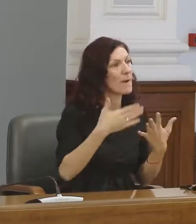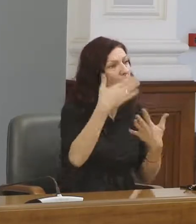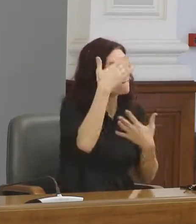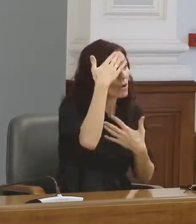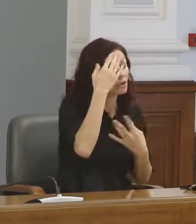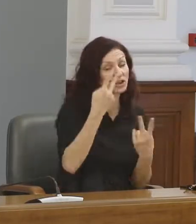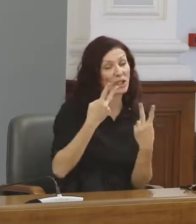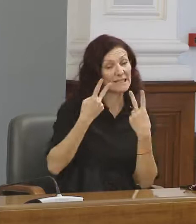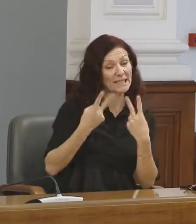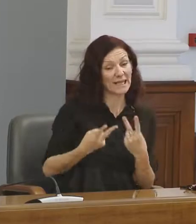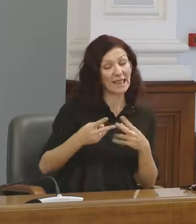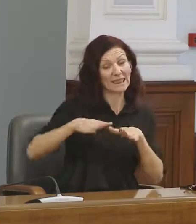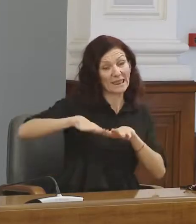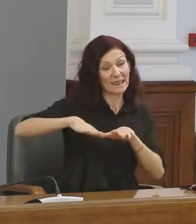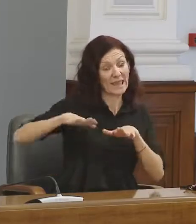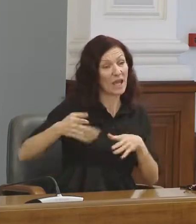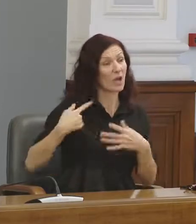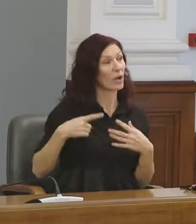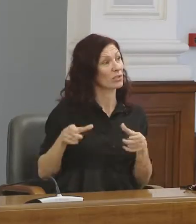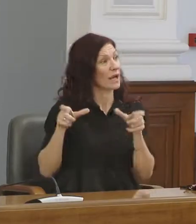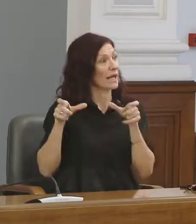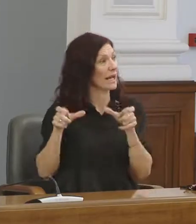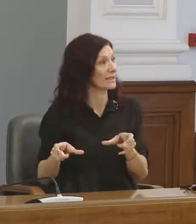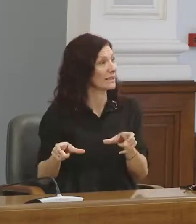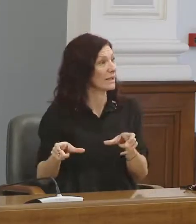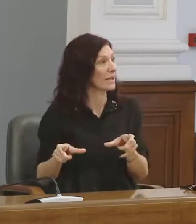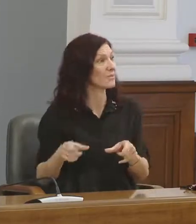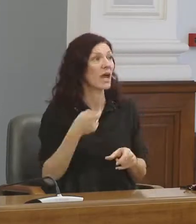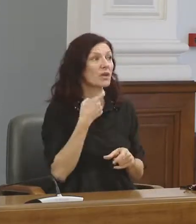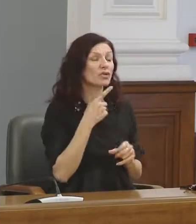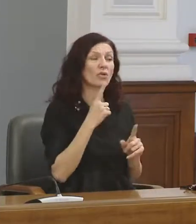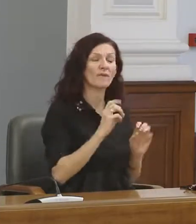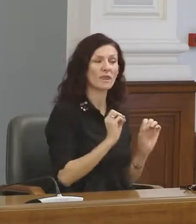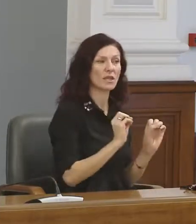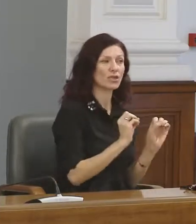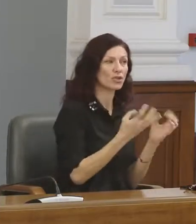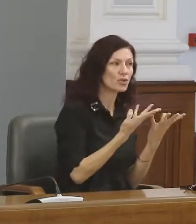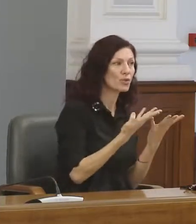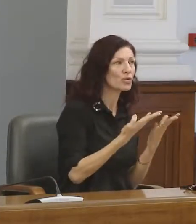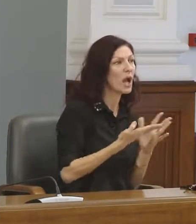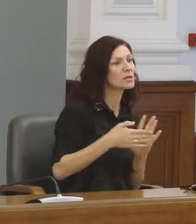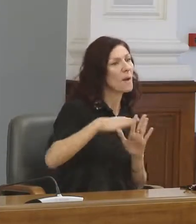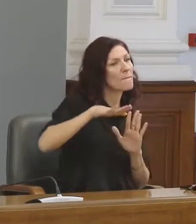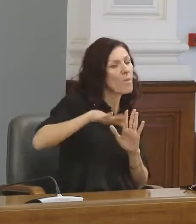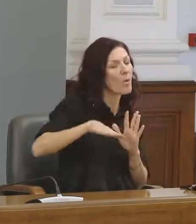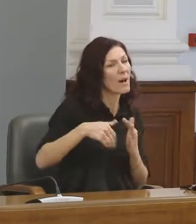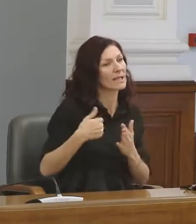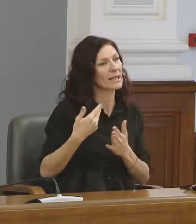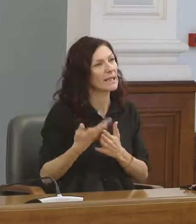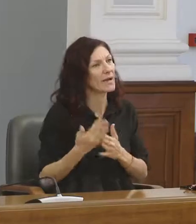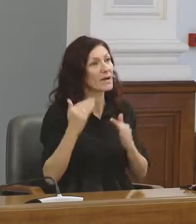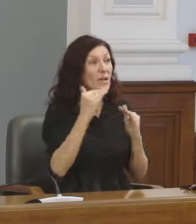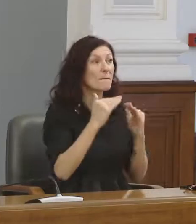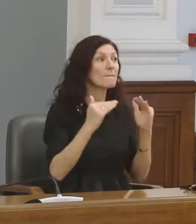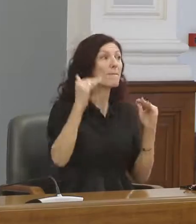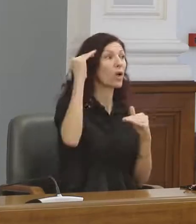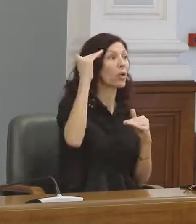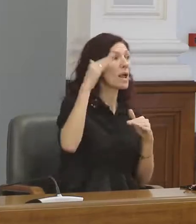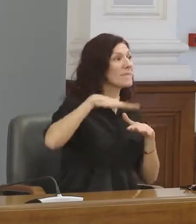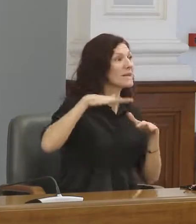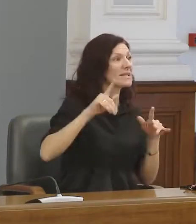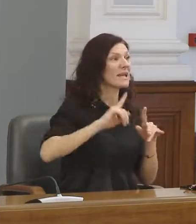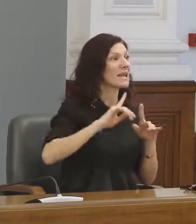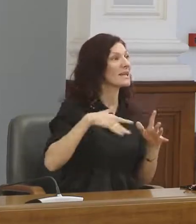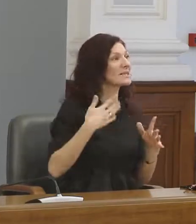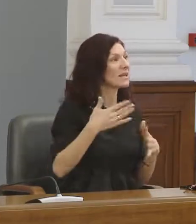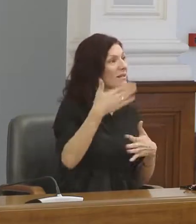на дете, което е карантинирано, тъй като в един случай за по-малки се дава болничен, а за по-големи не се дава болничен.